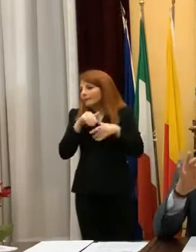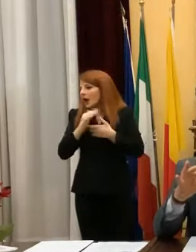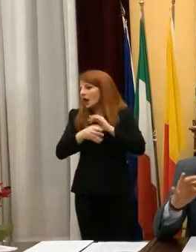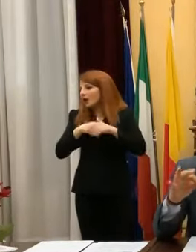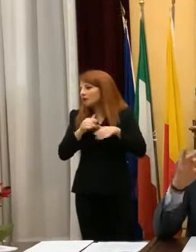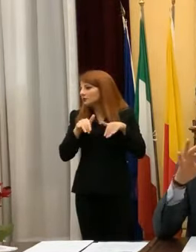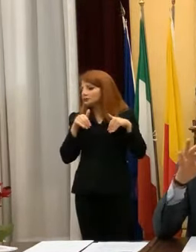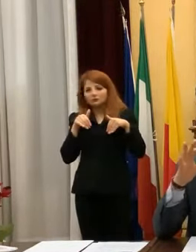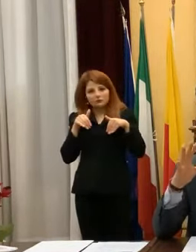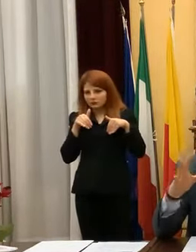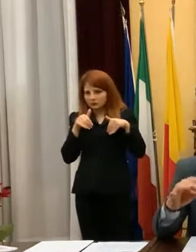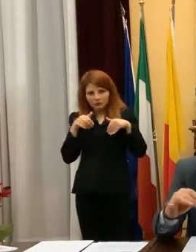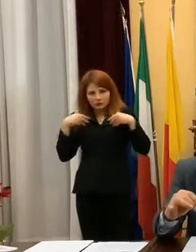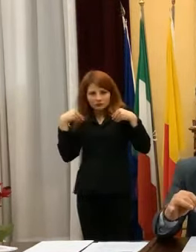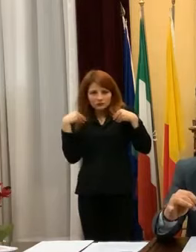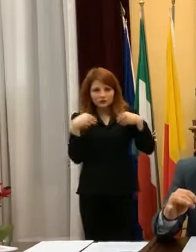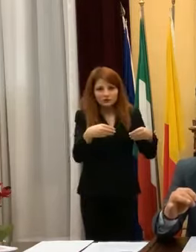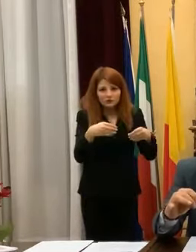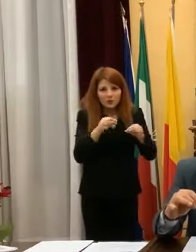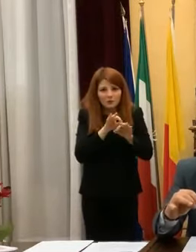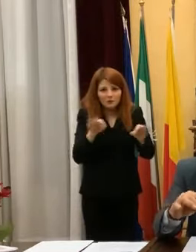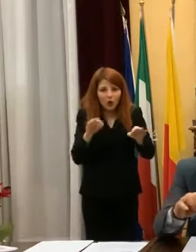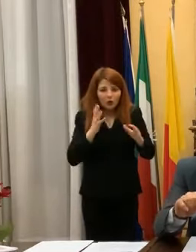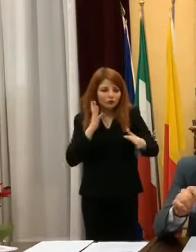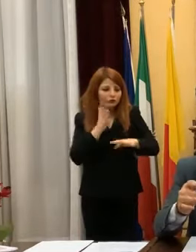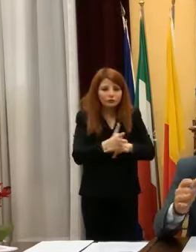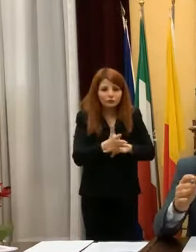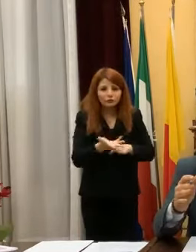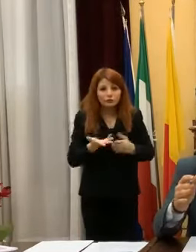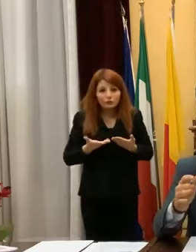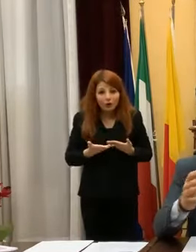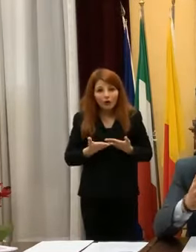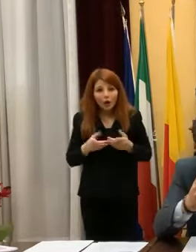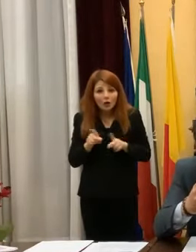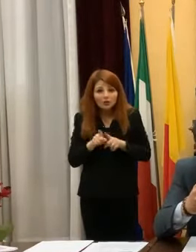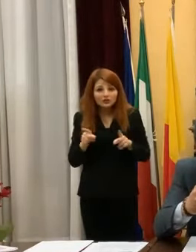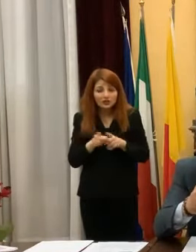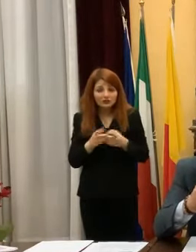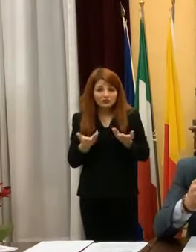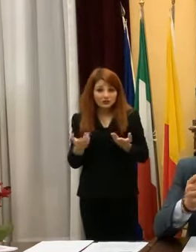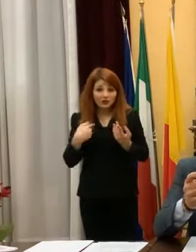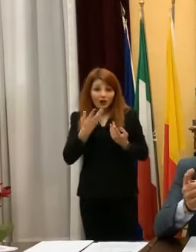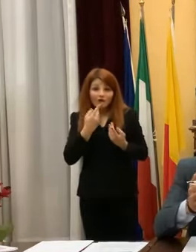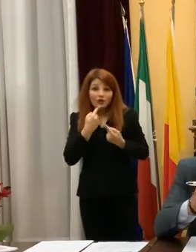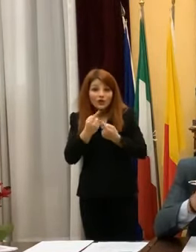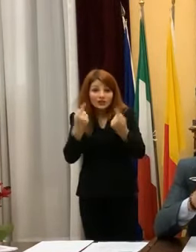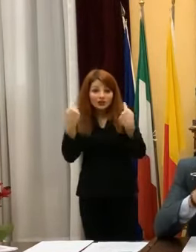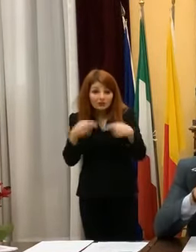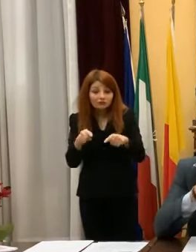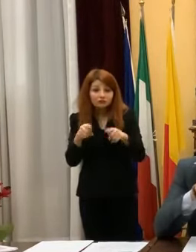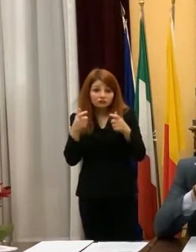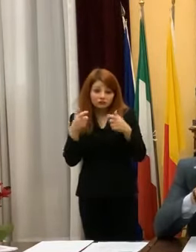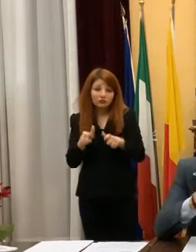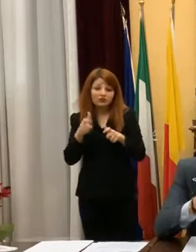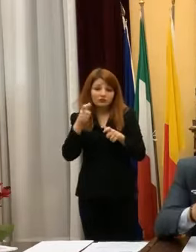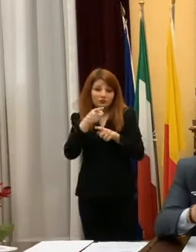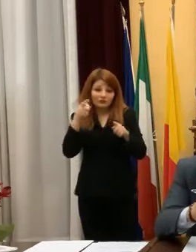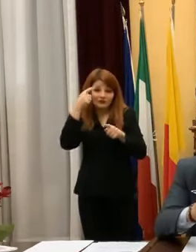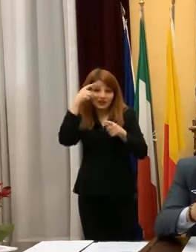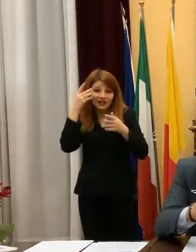ripeto, come testimonianza. E oggi lo sapete che c'è un procedimento penale avviato su